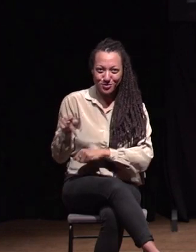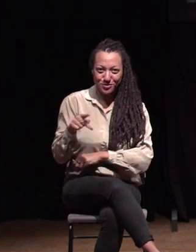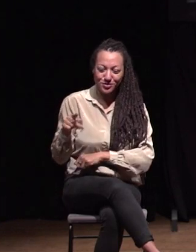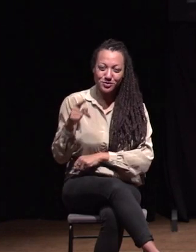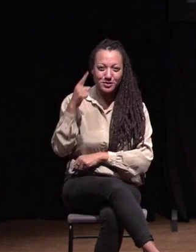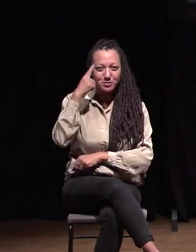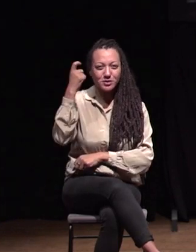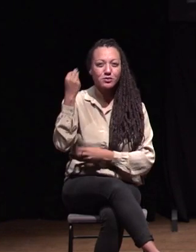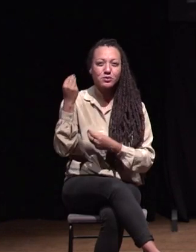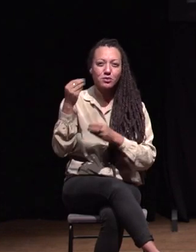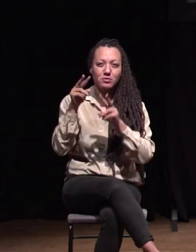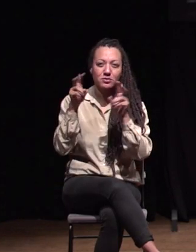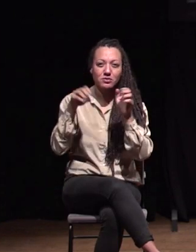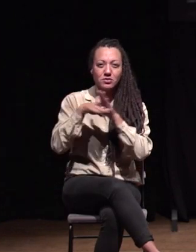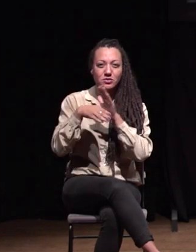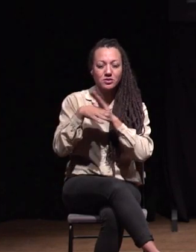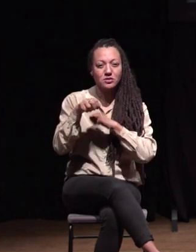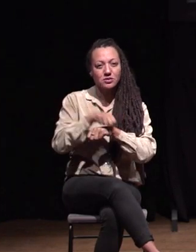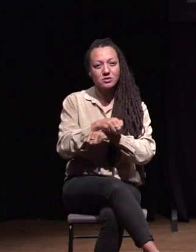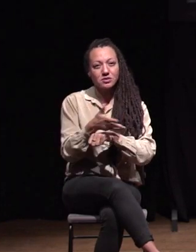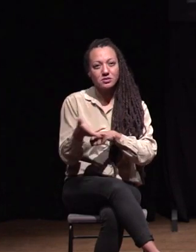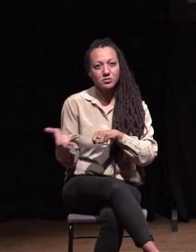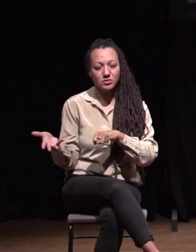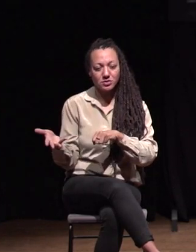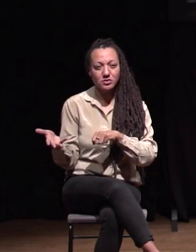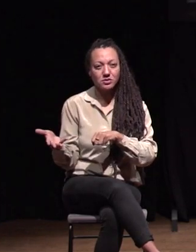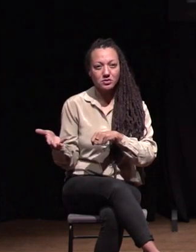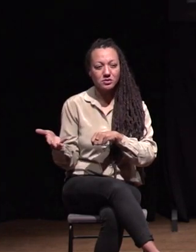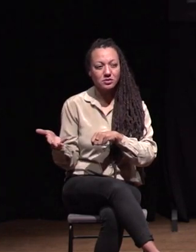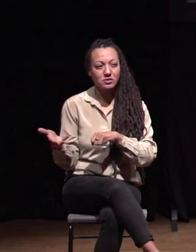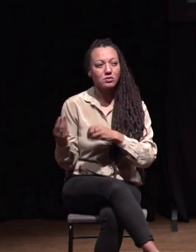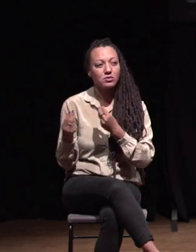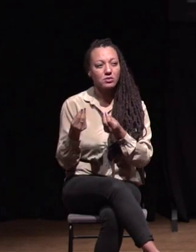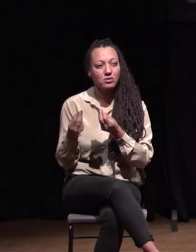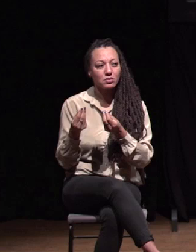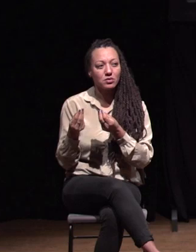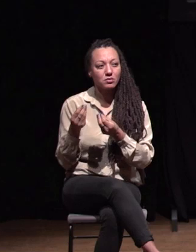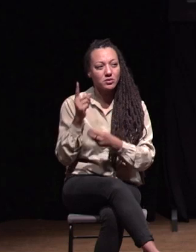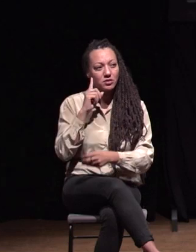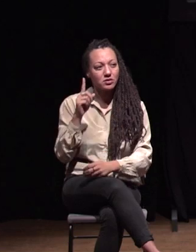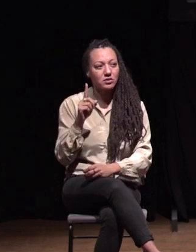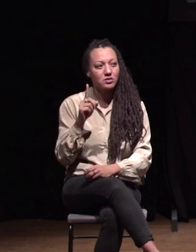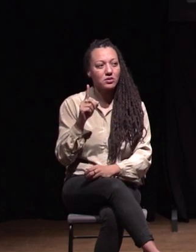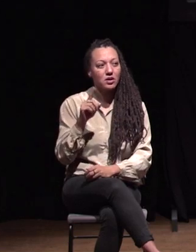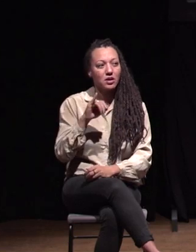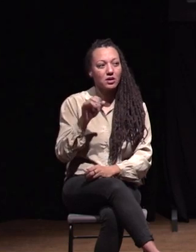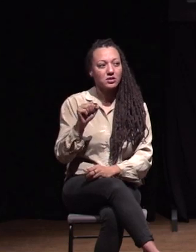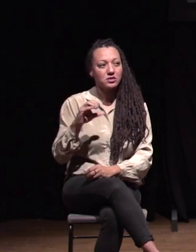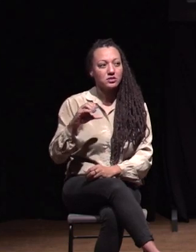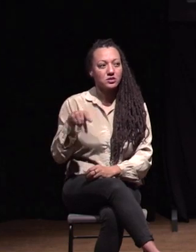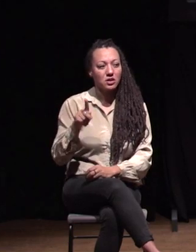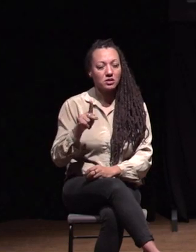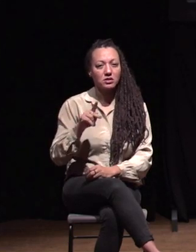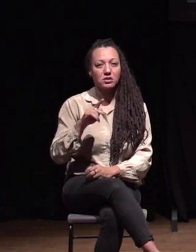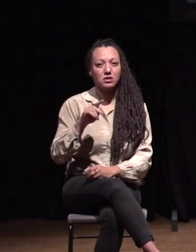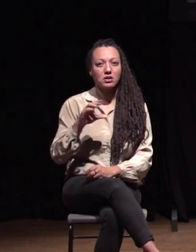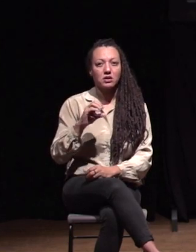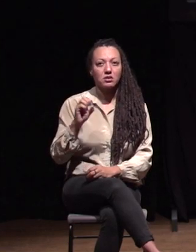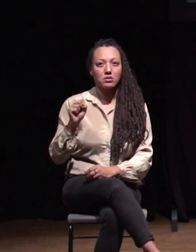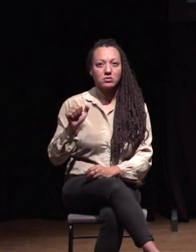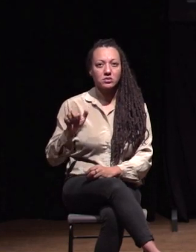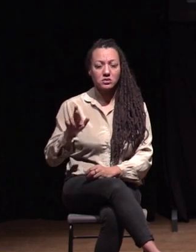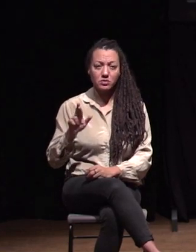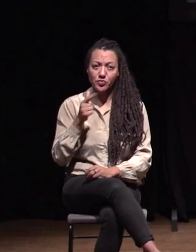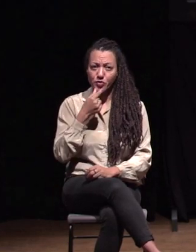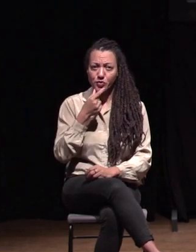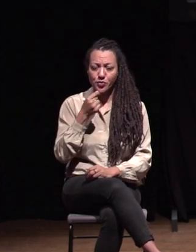de democracia, basicamente fundado sobre as teorias do Jacques Rancière, que é um filósofo político